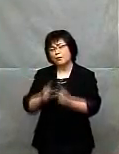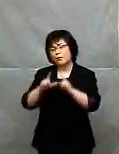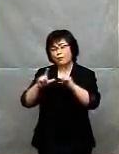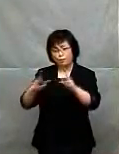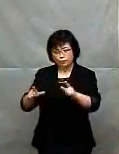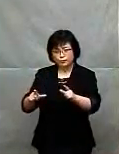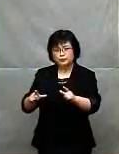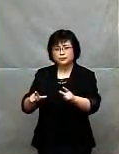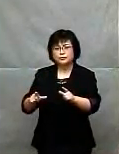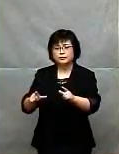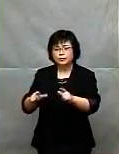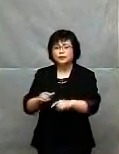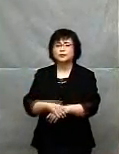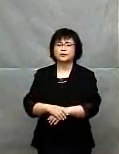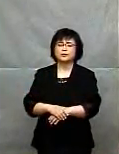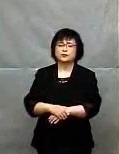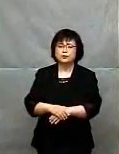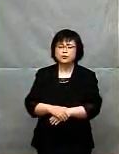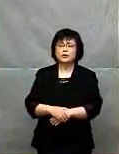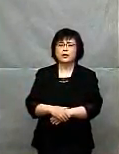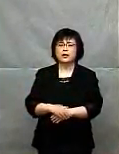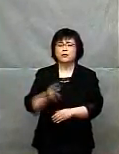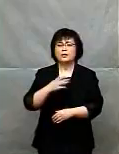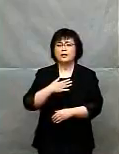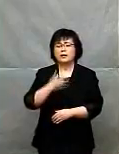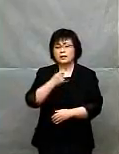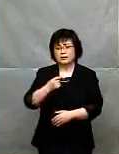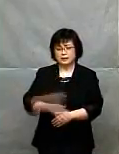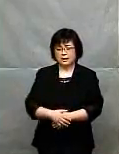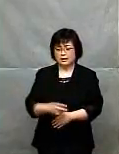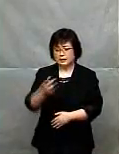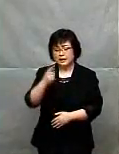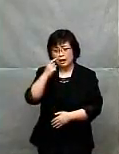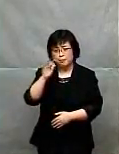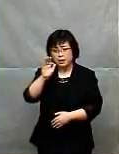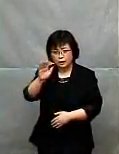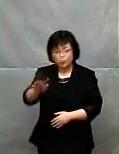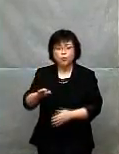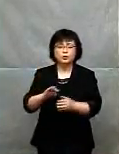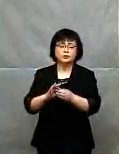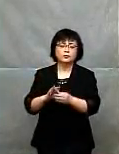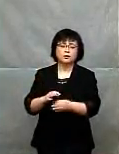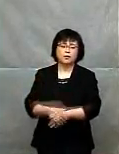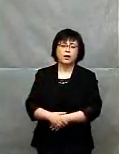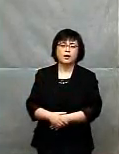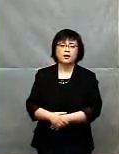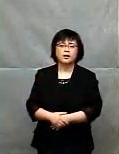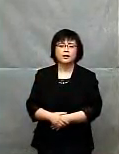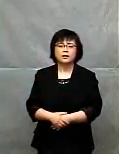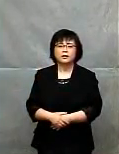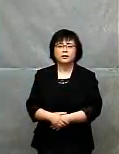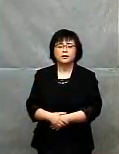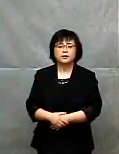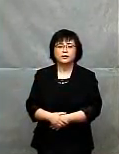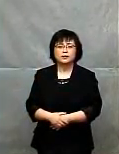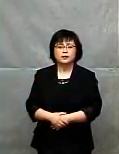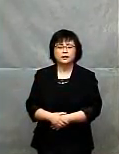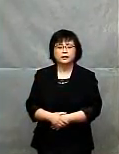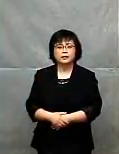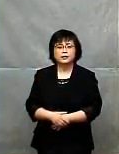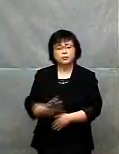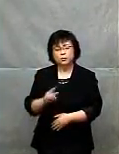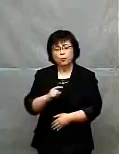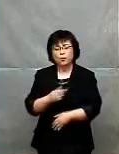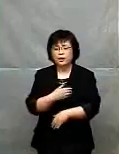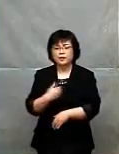で行わせていただきたいと思いますが、2回目以降につきましては、まあ、どういうふうにでき